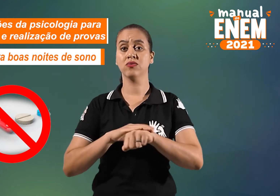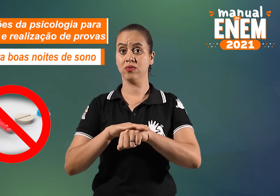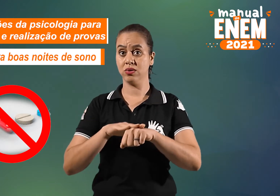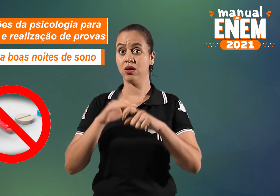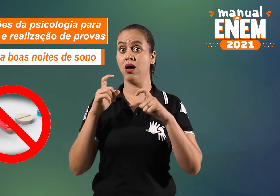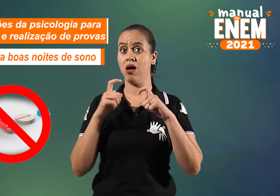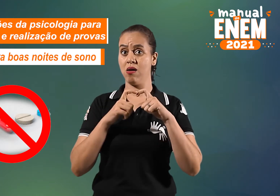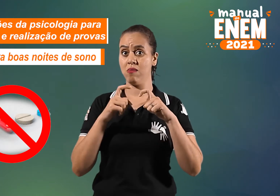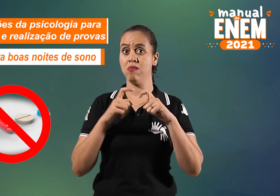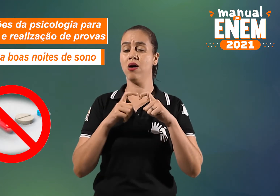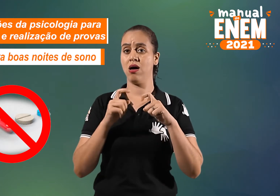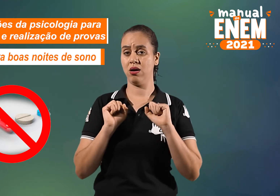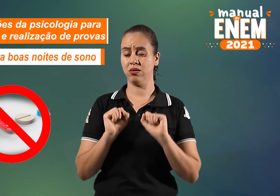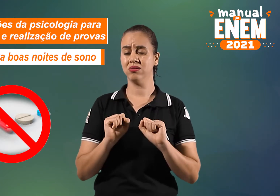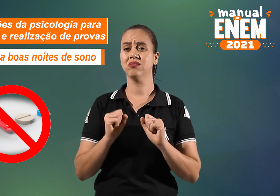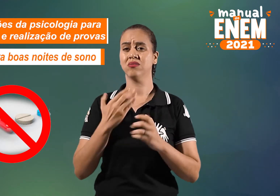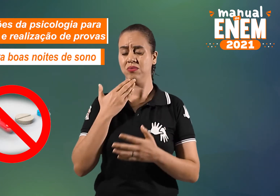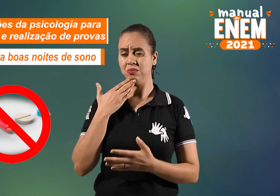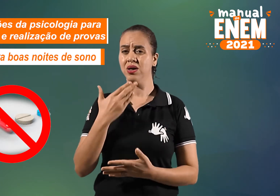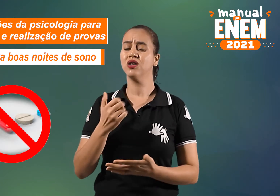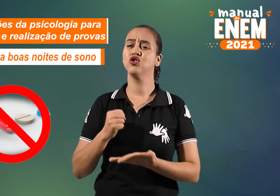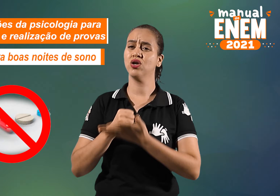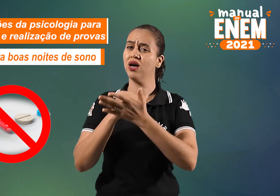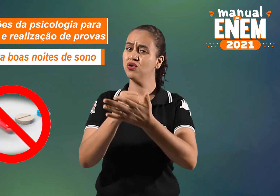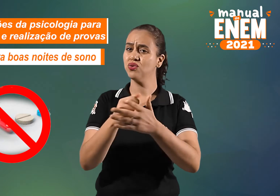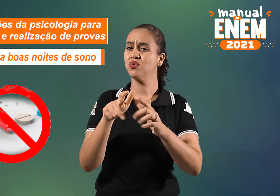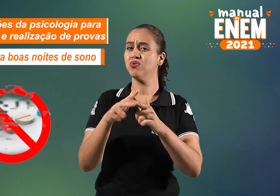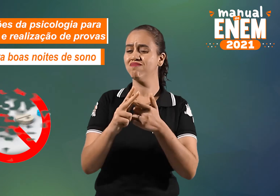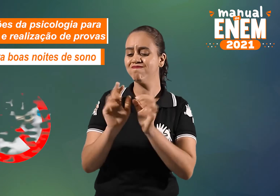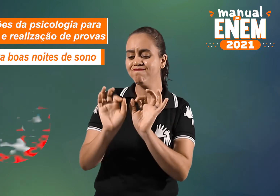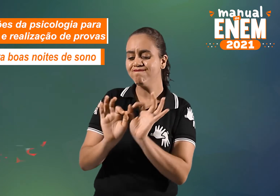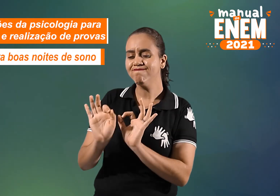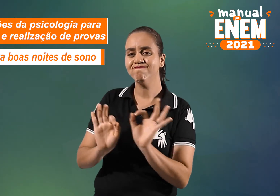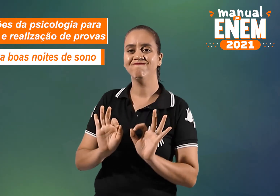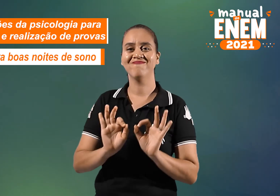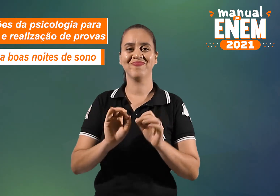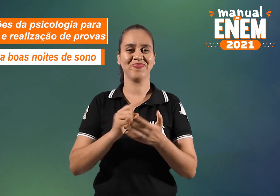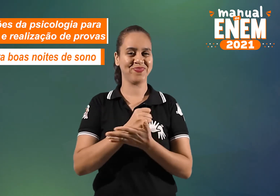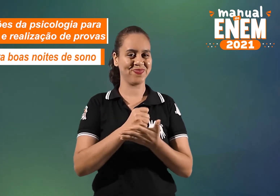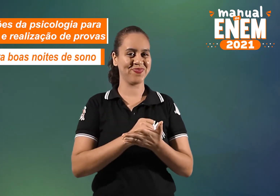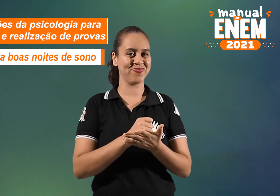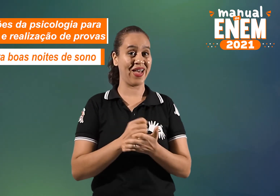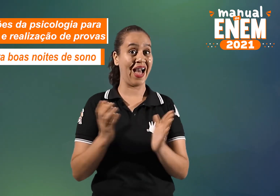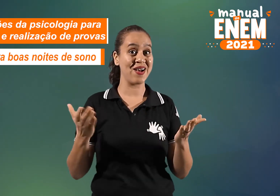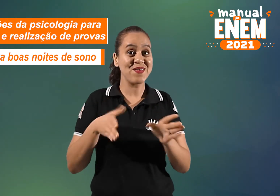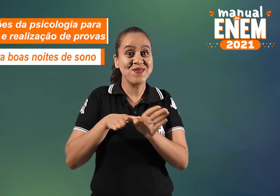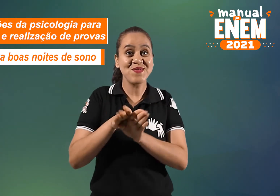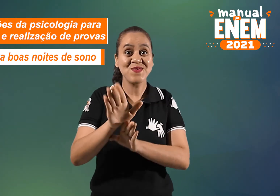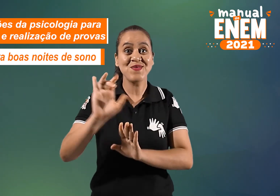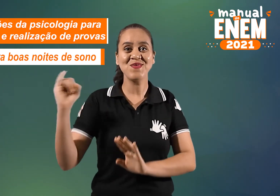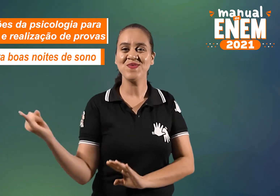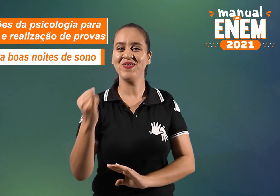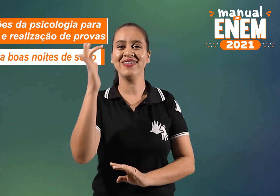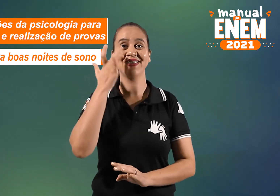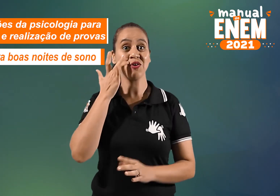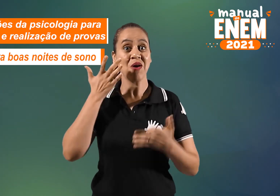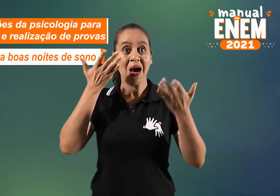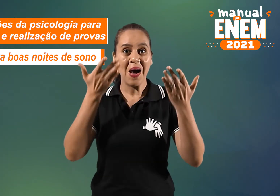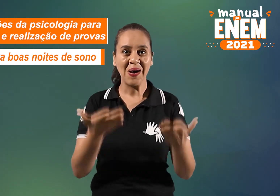fale com ele para verificar as necessidades de ajustes na medicação. E uma dica de ouro, hein? Cada um de nós vai avaliar